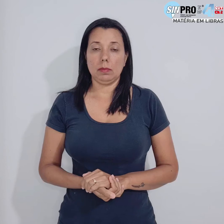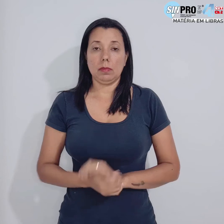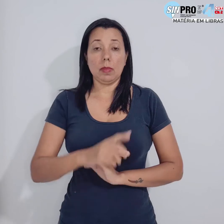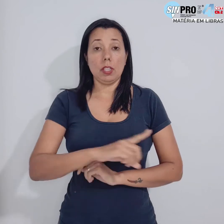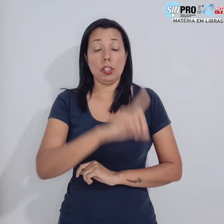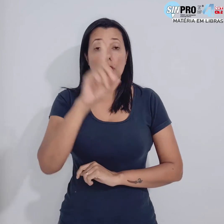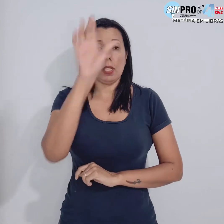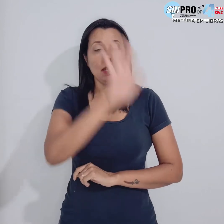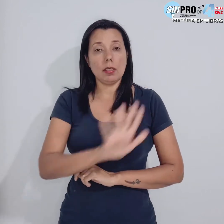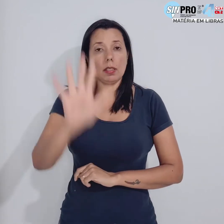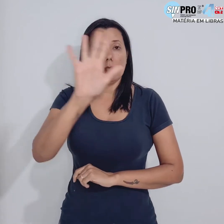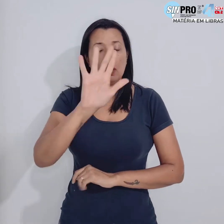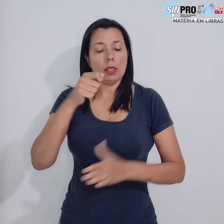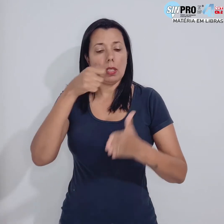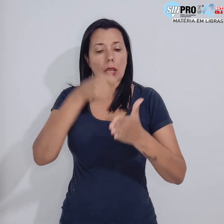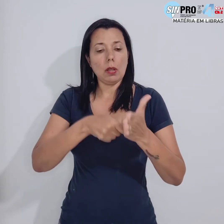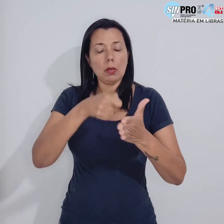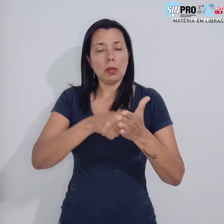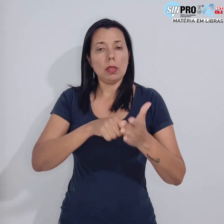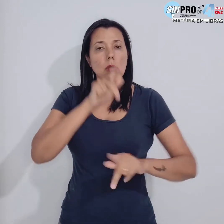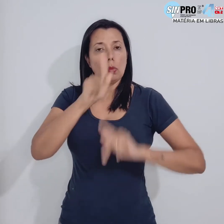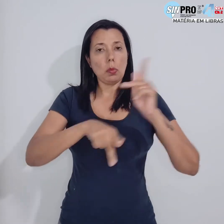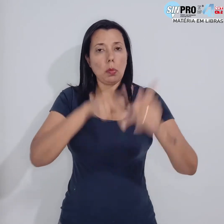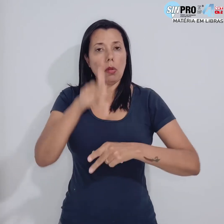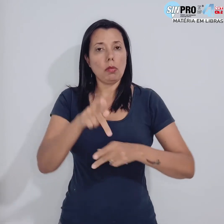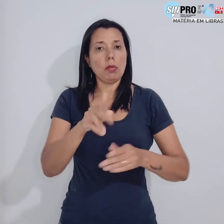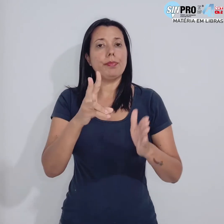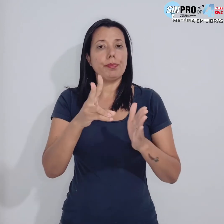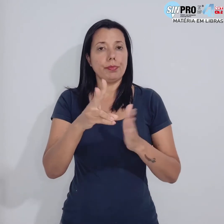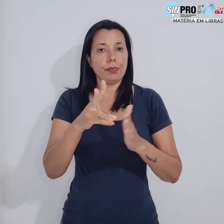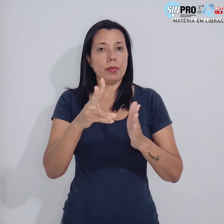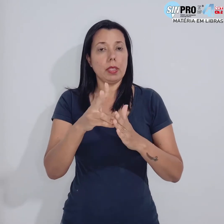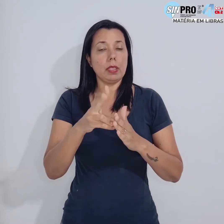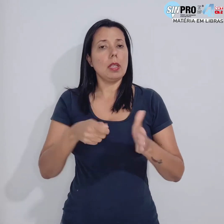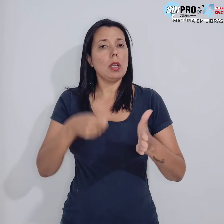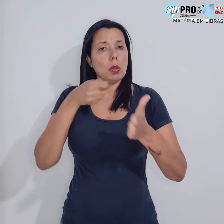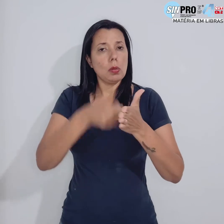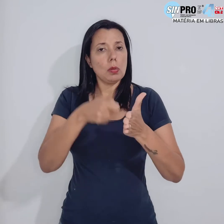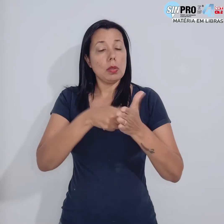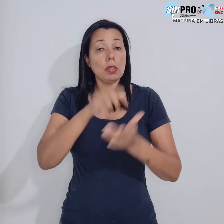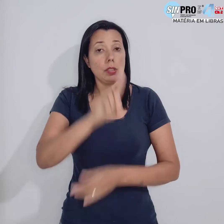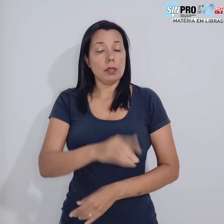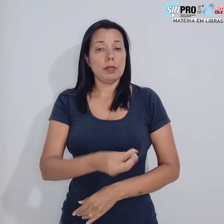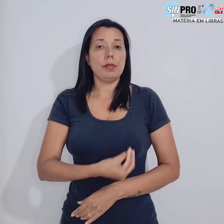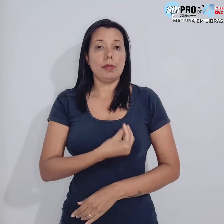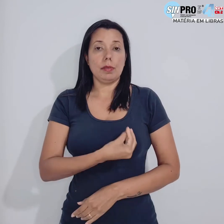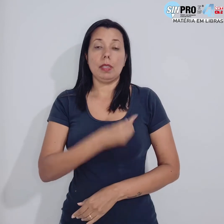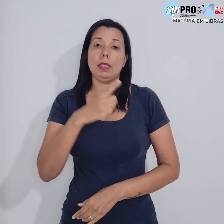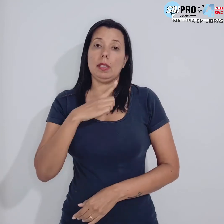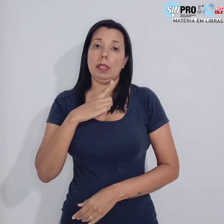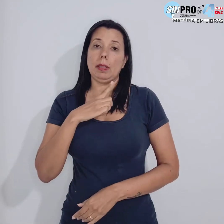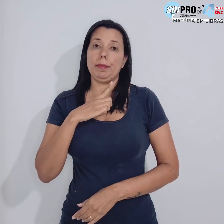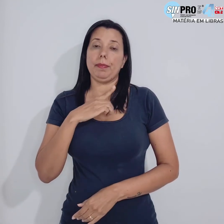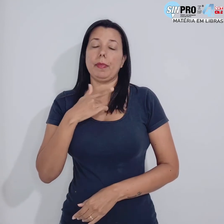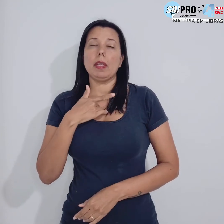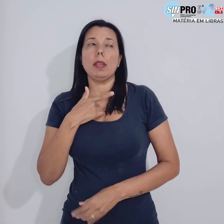Dia Nacional da Luta dos Povos Indígenas. A luta pelo direito de viver. Quem me dera, ao menos